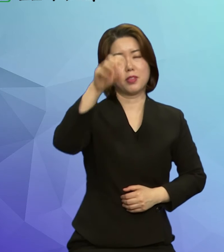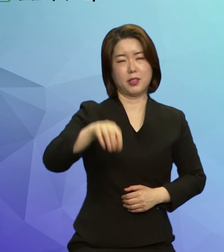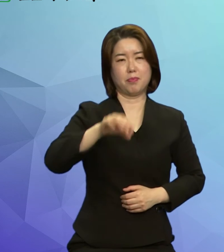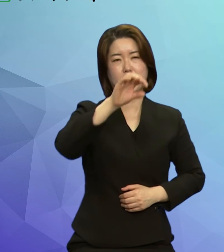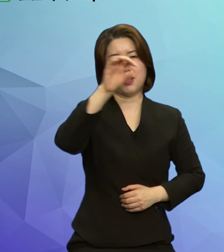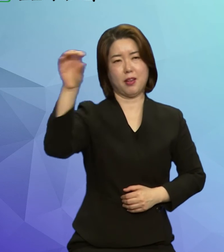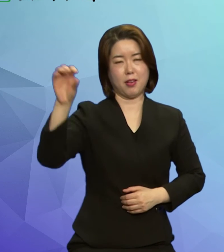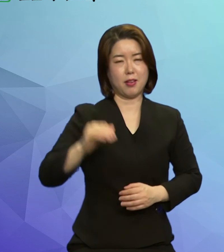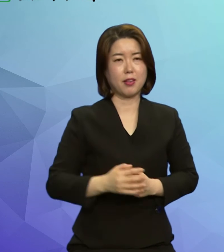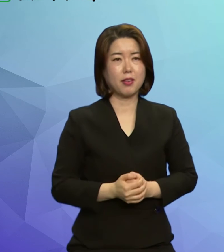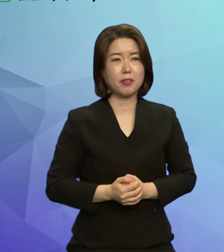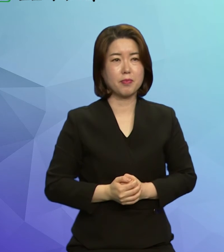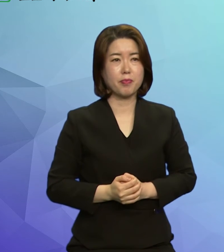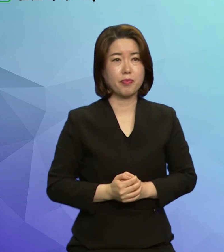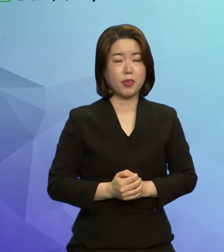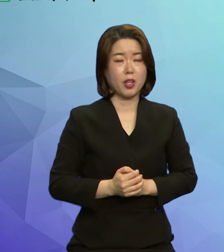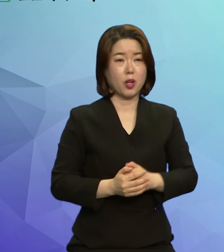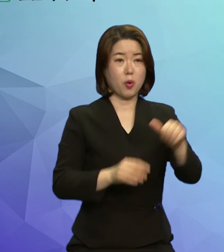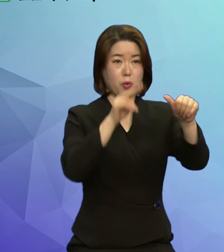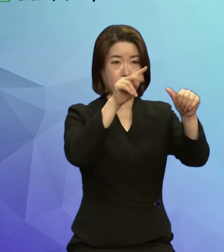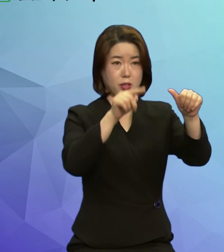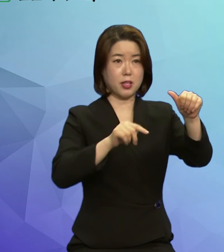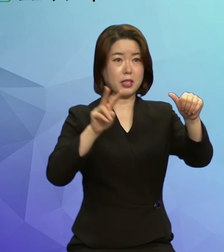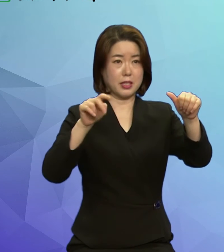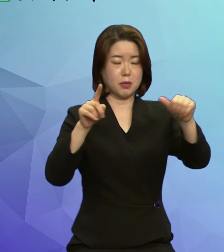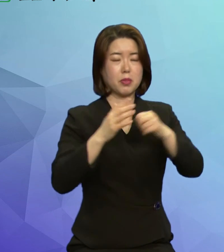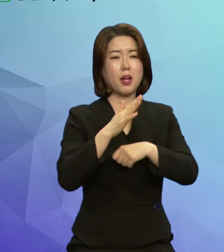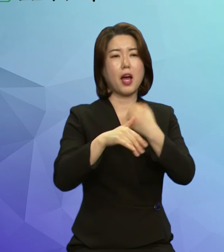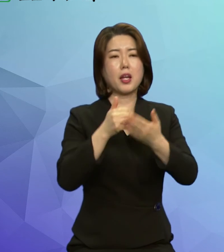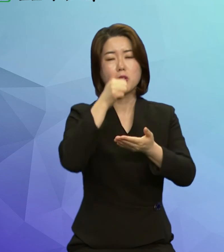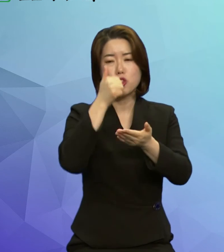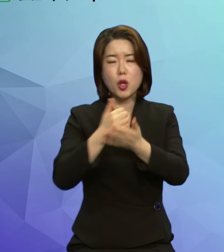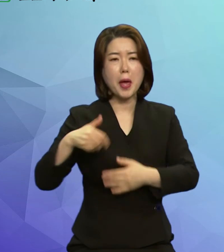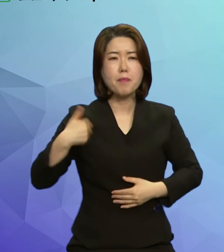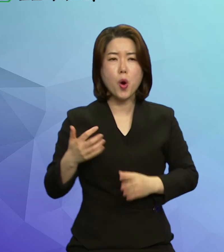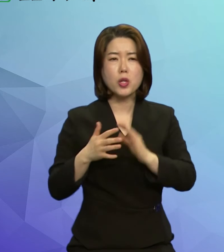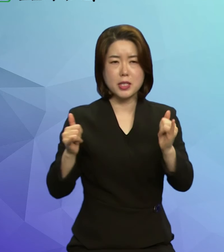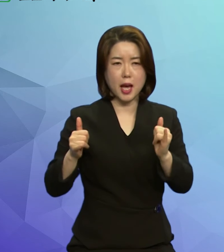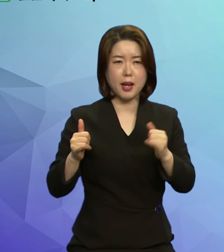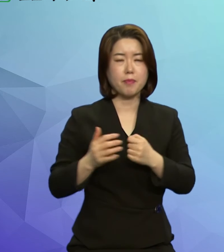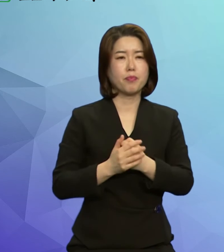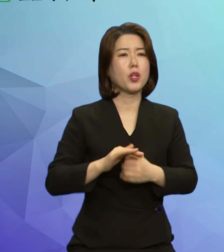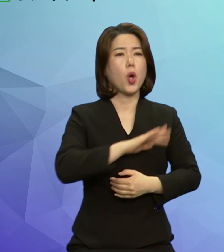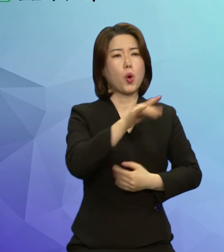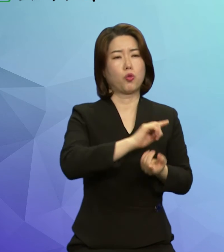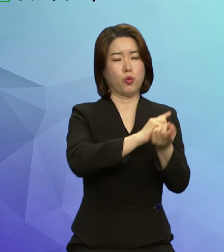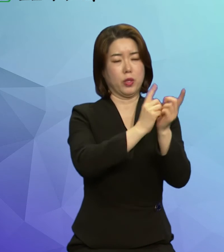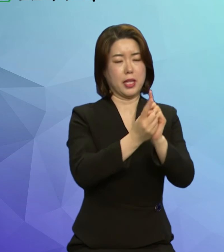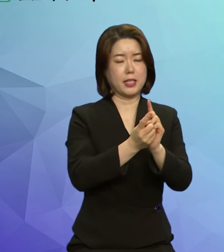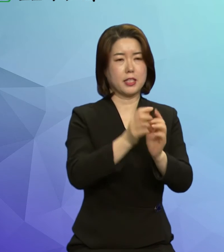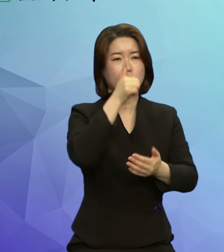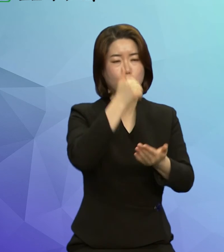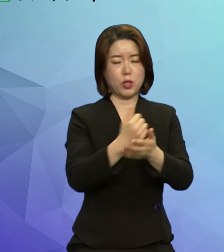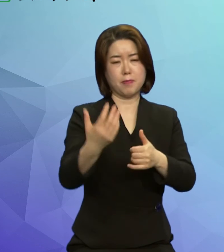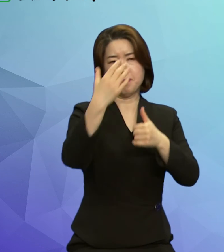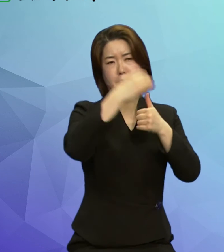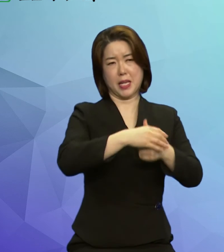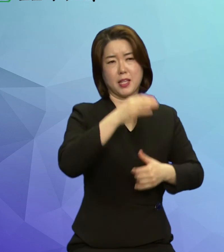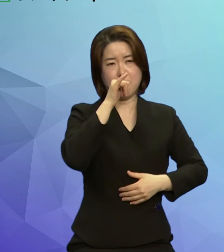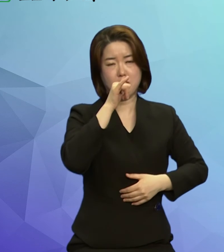21절 말씀에 하나님께서는 죄를 모르시는 분에게 우리 대신으로 죄를